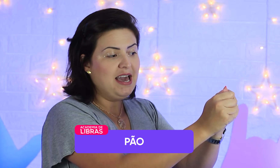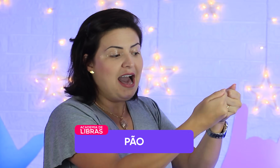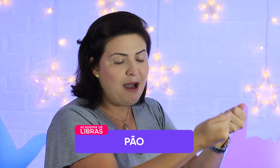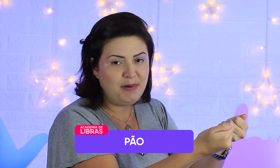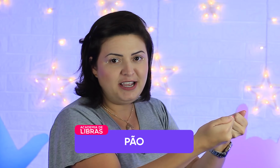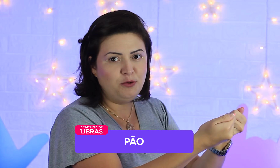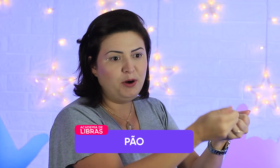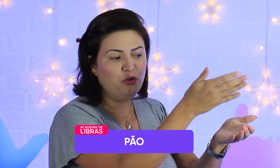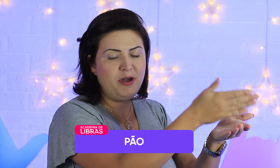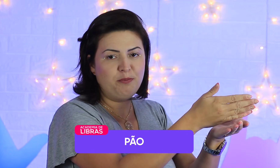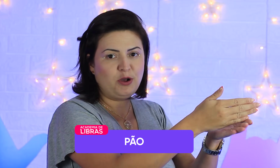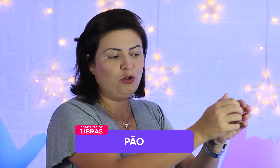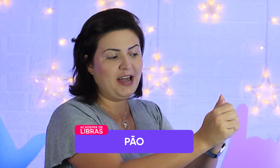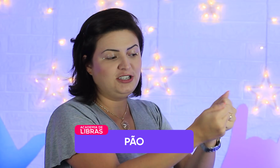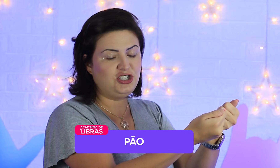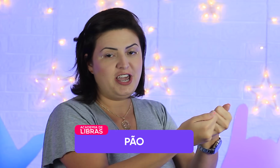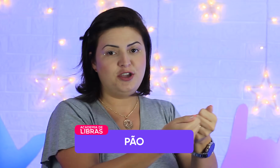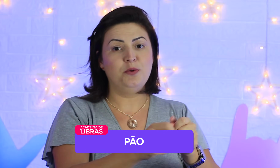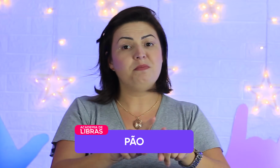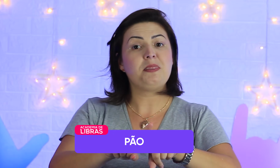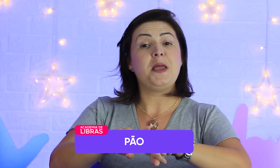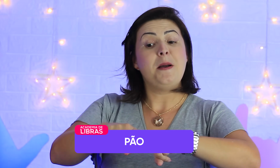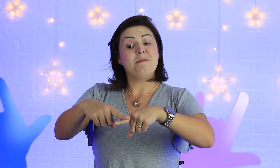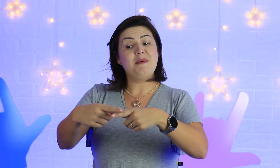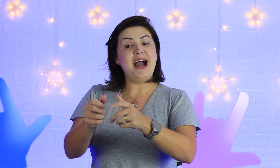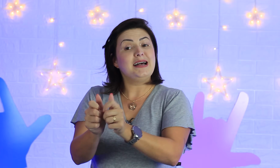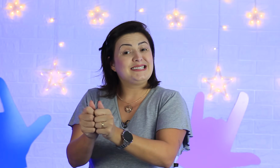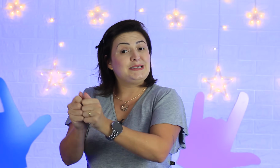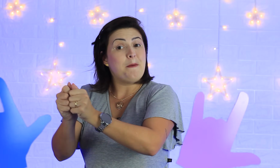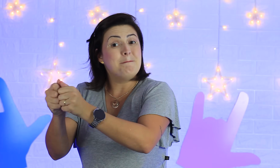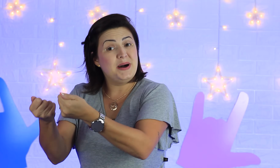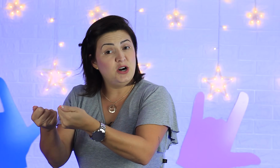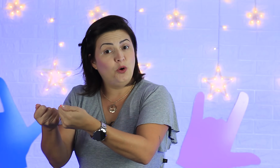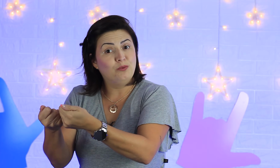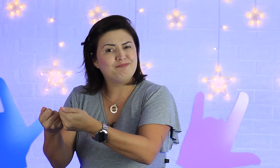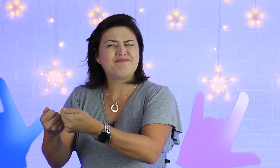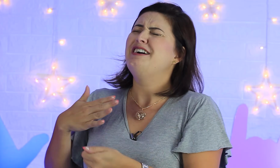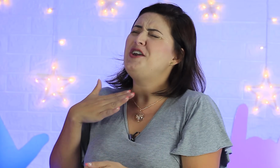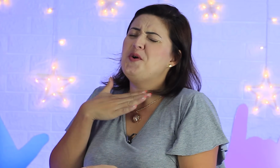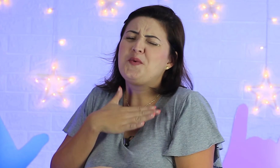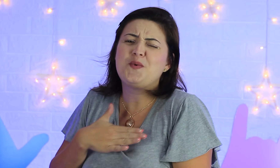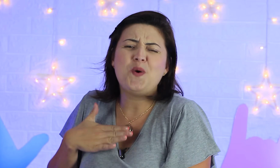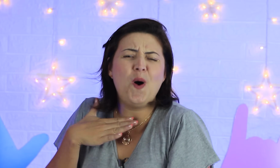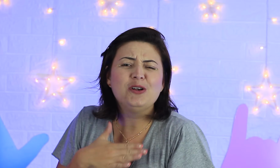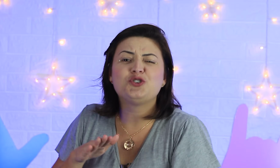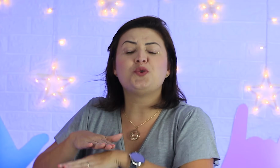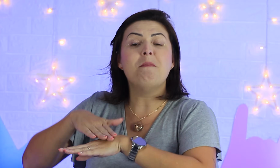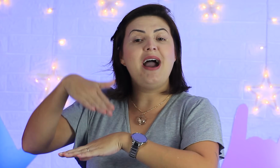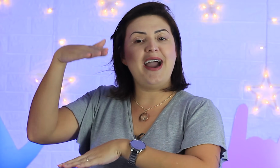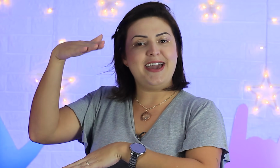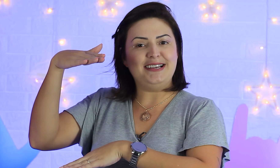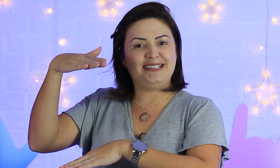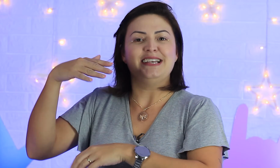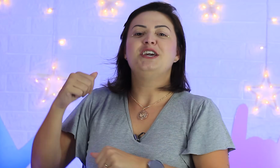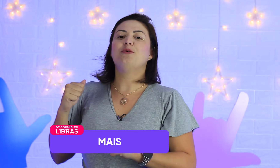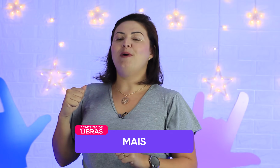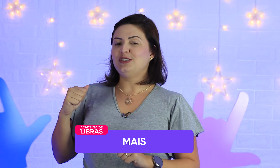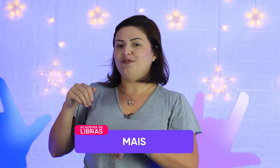abrindo o pão no meio para colocar recheio. Mas, pão. Eu gosto mais. Eu posso